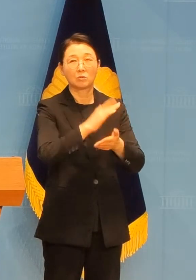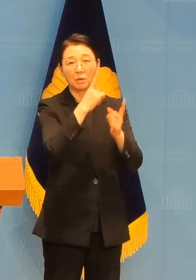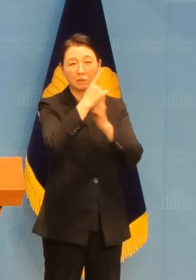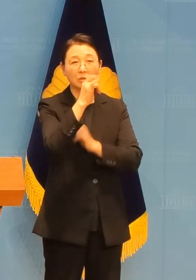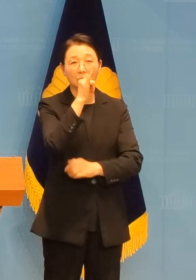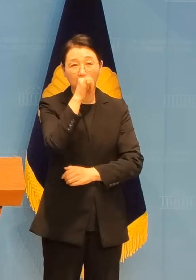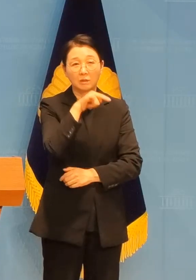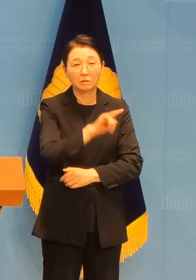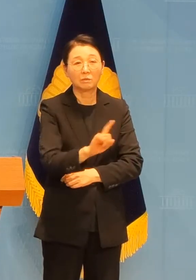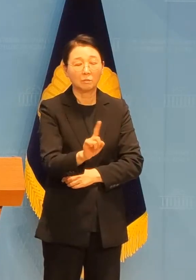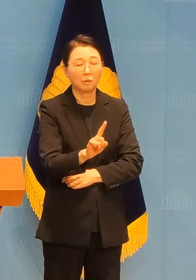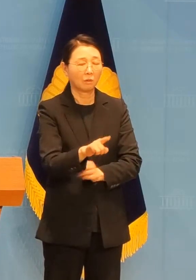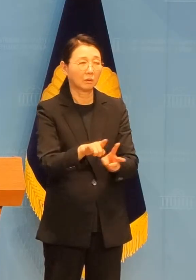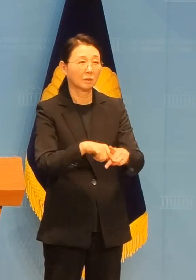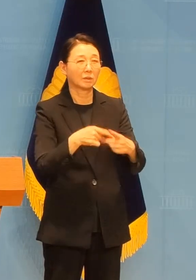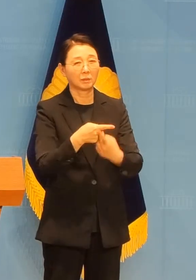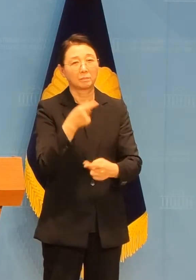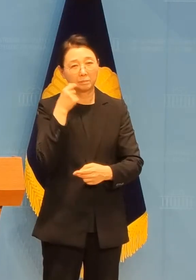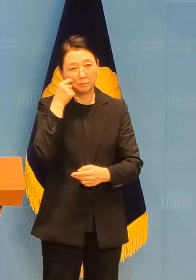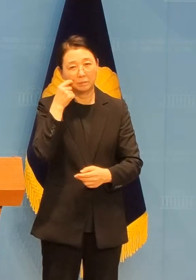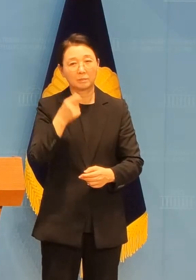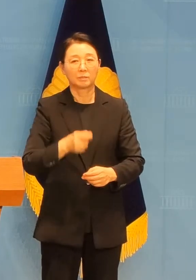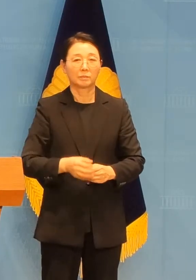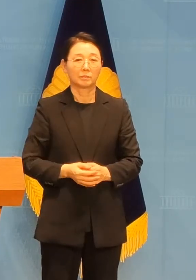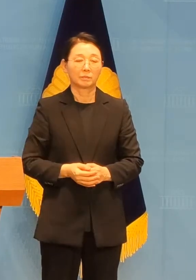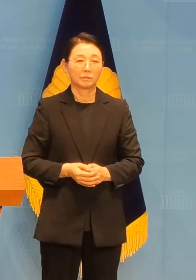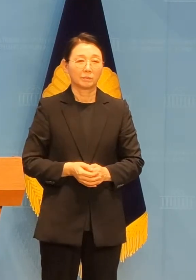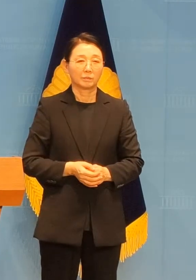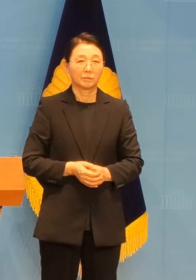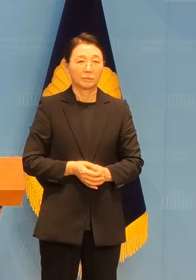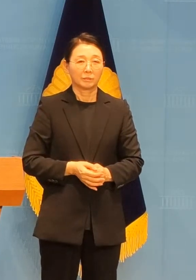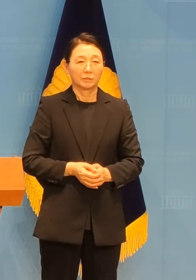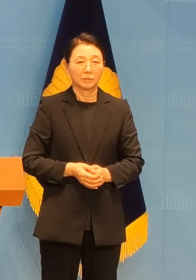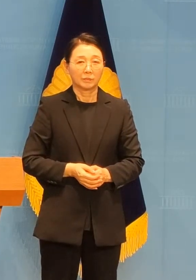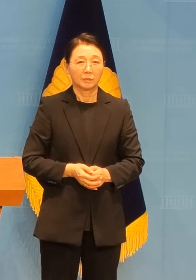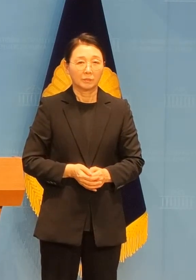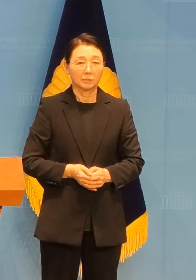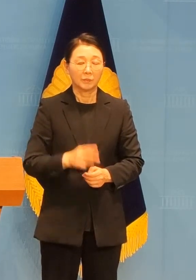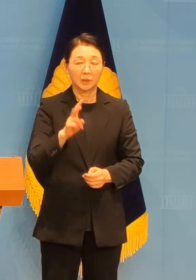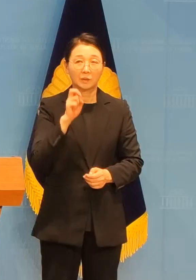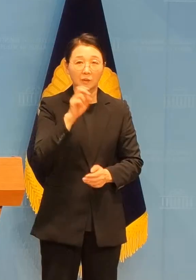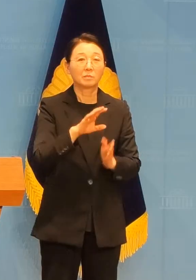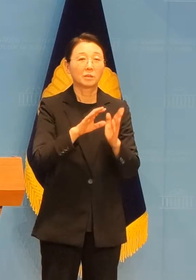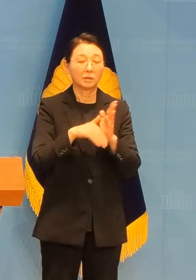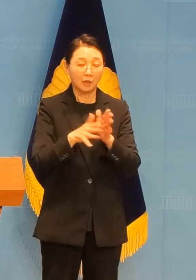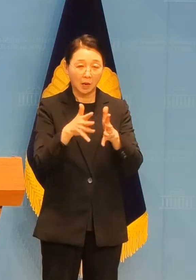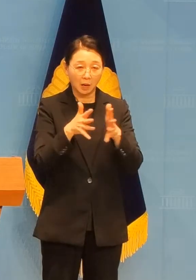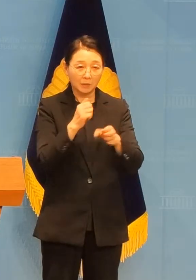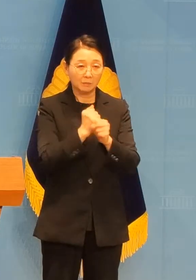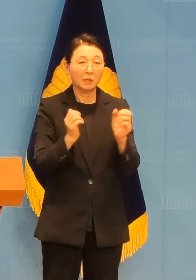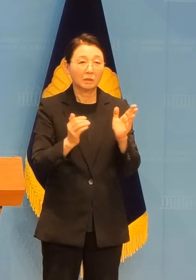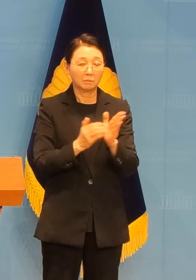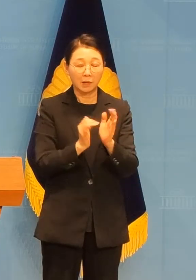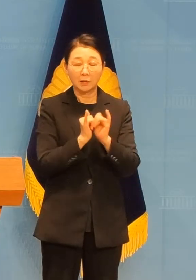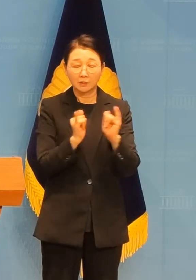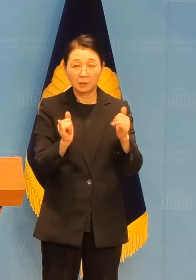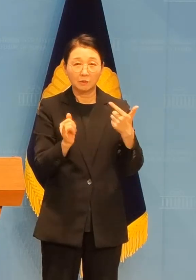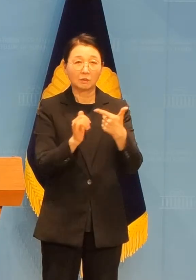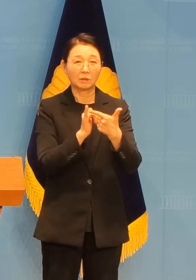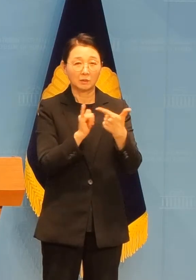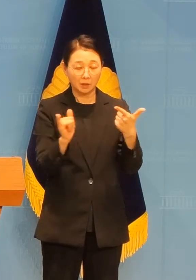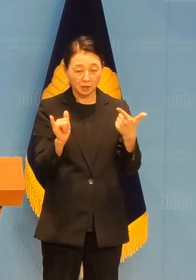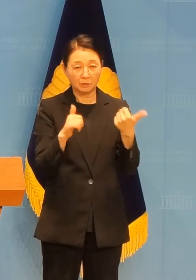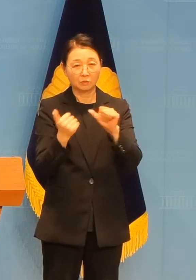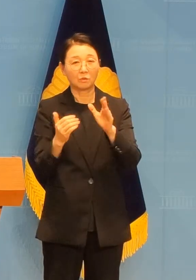개최한다니 도무지 이해하기 어려운 행보입니다. 2022년 아파트를 짓던 인부 6명이